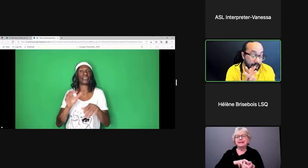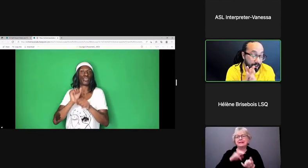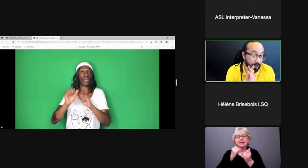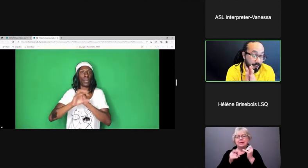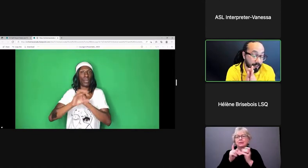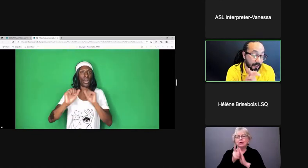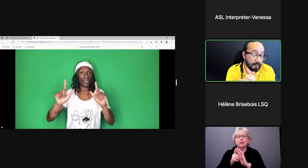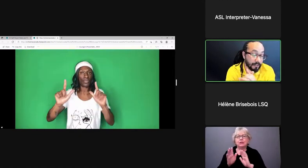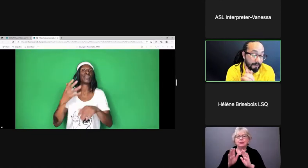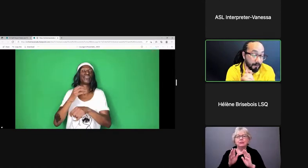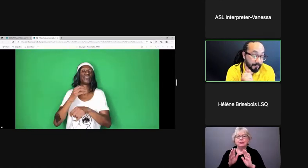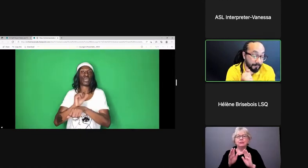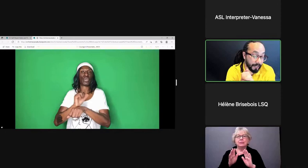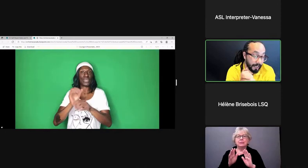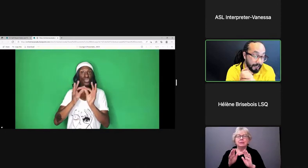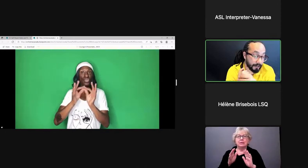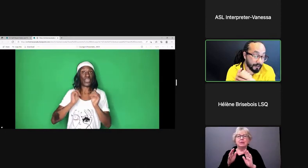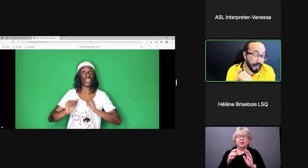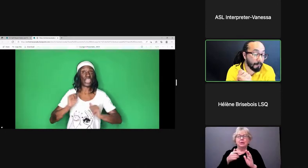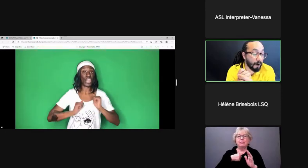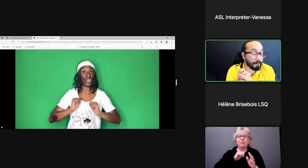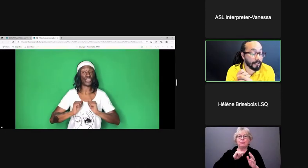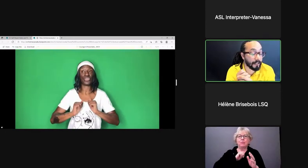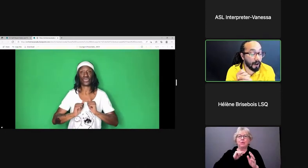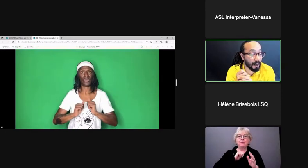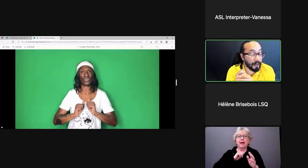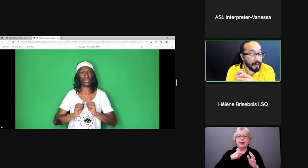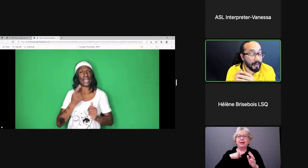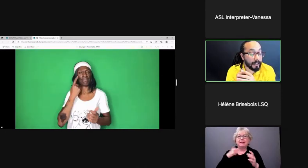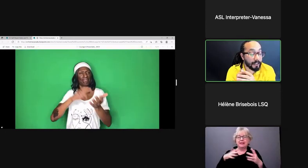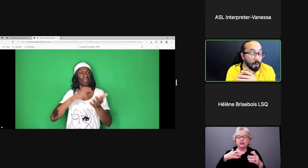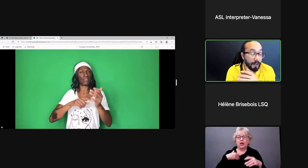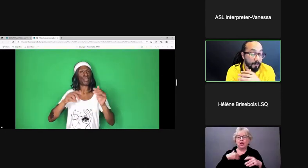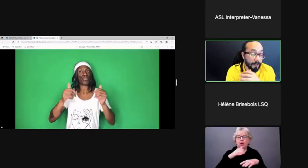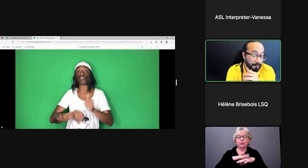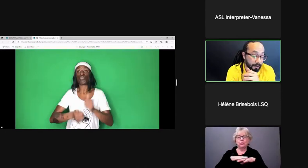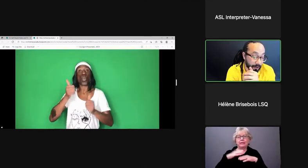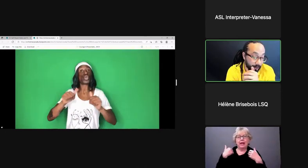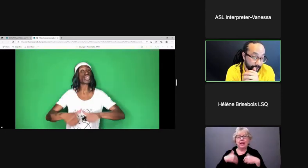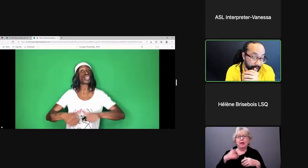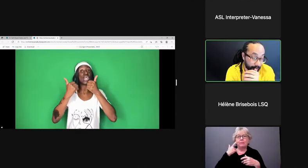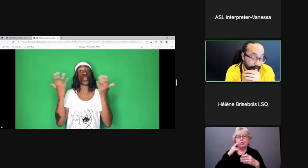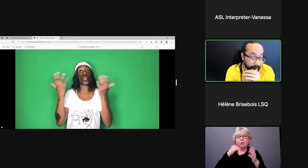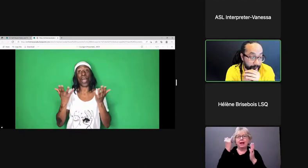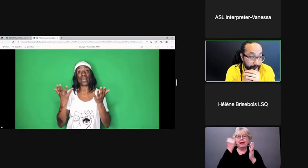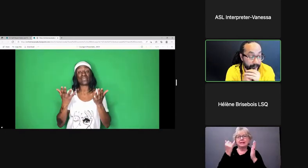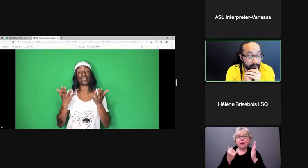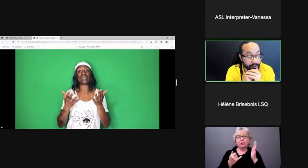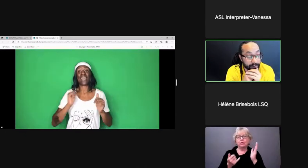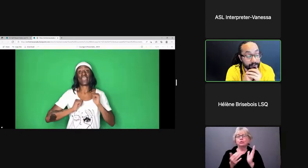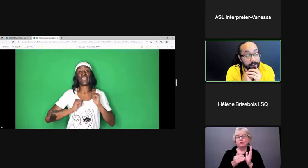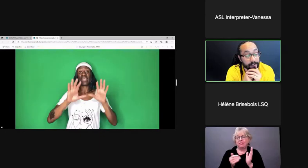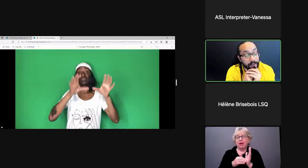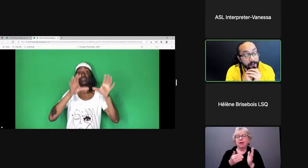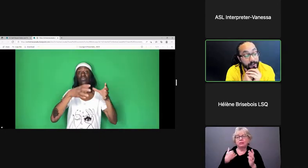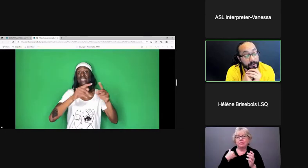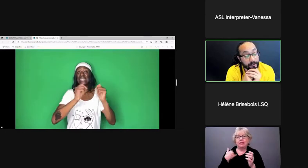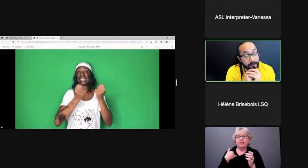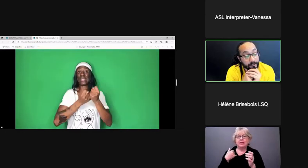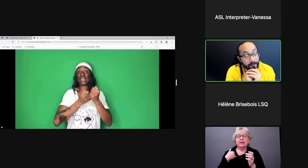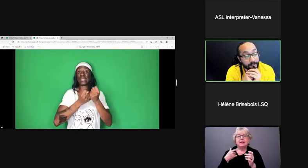Et j'ai été moi-même consultant pour les heures à plusieurs reprises. Et souvent, ça